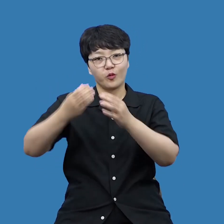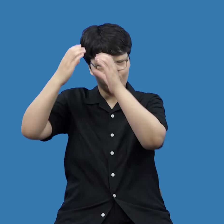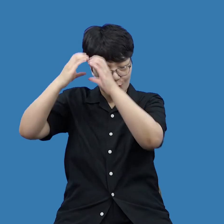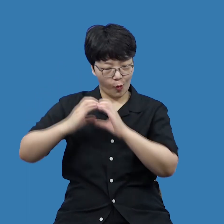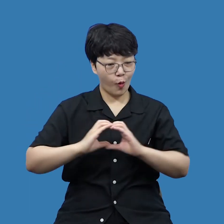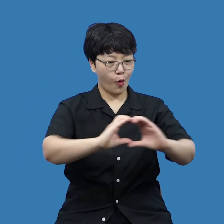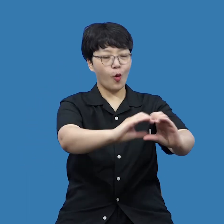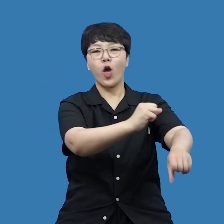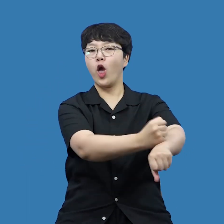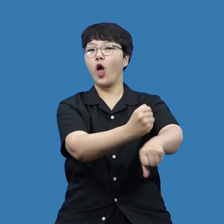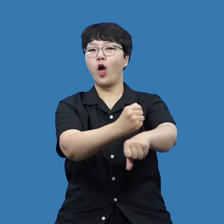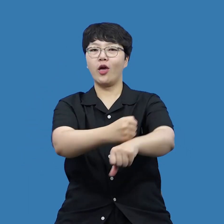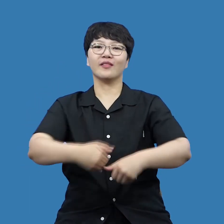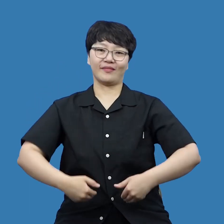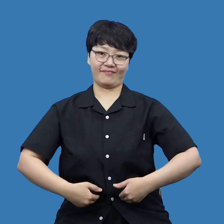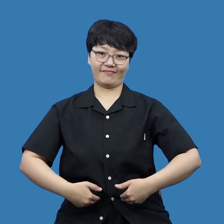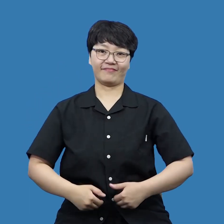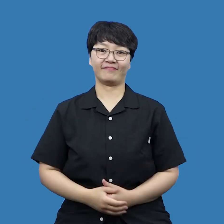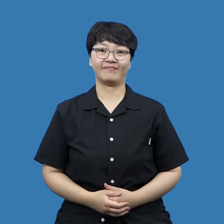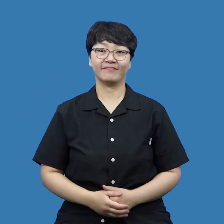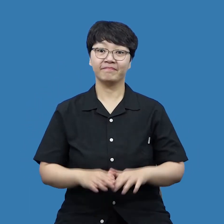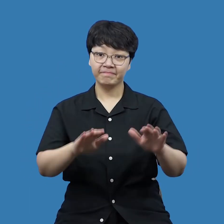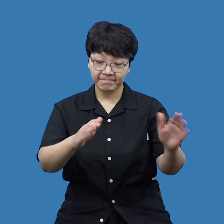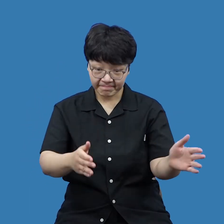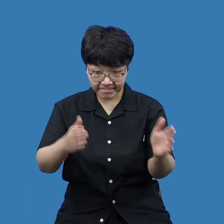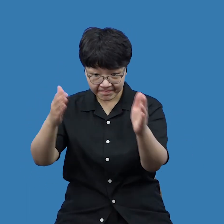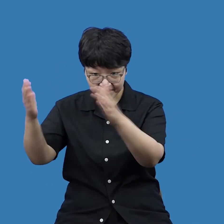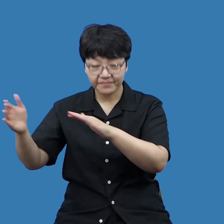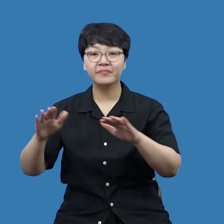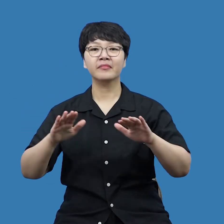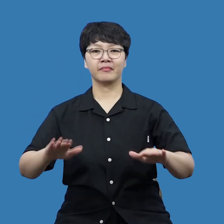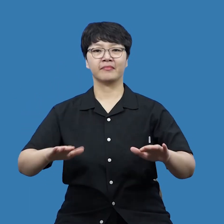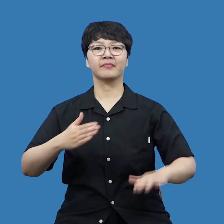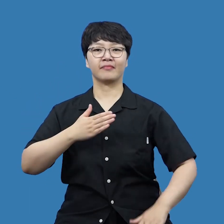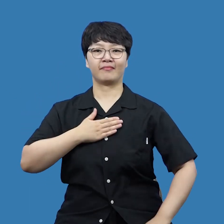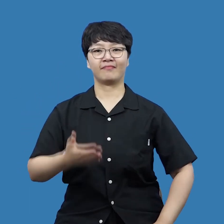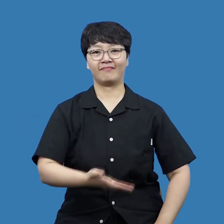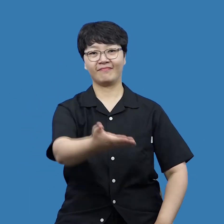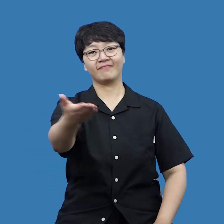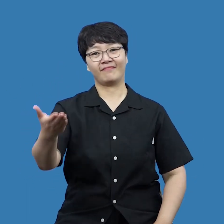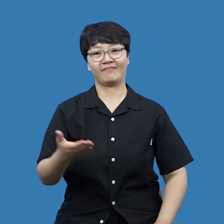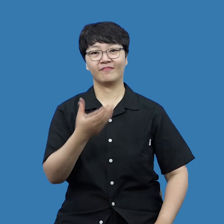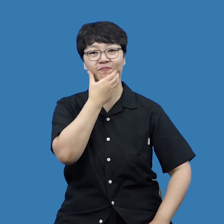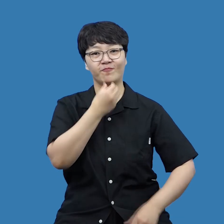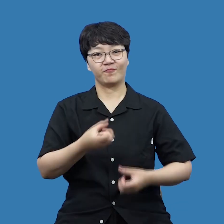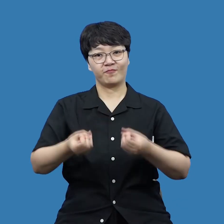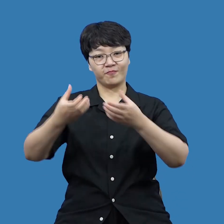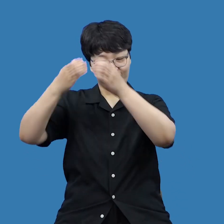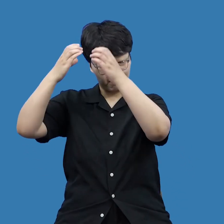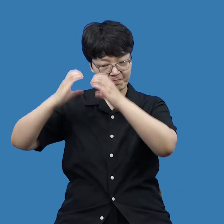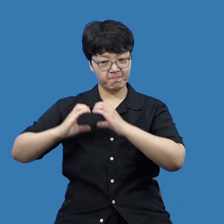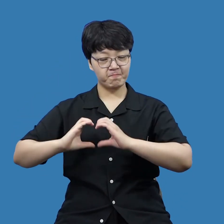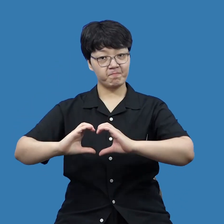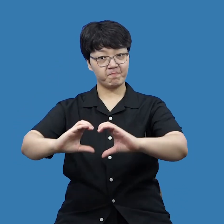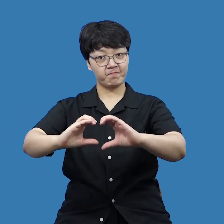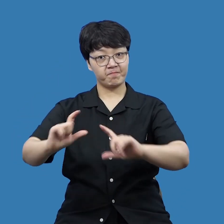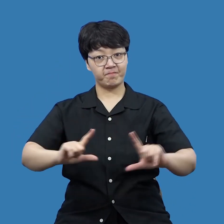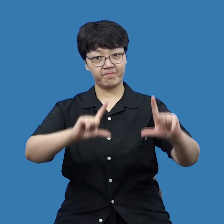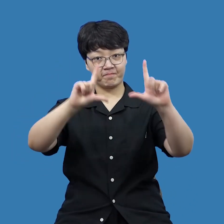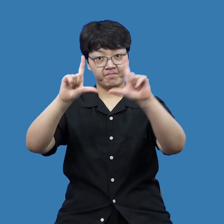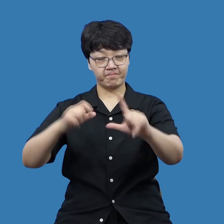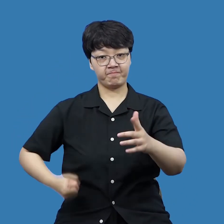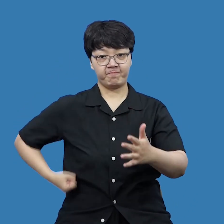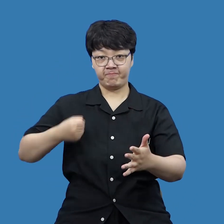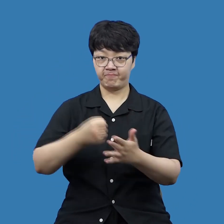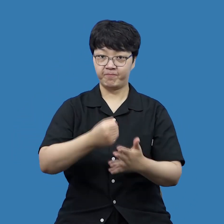금년 안에 우리는 축복의 통로로 살아갈 준비가 되어 계십니까? 우리가 사람들을 만나면